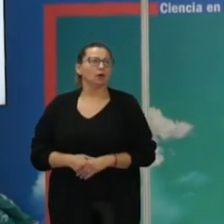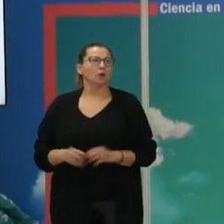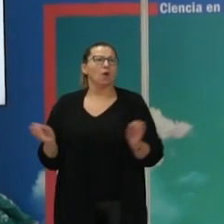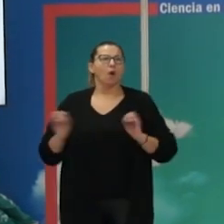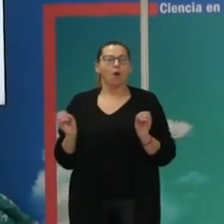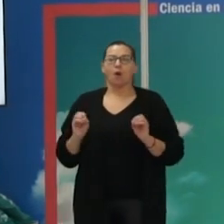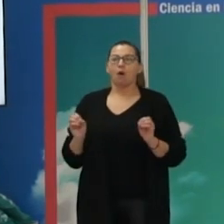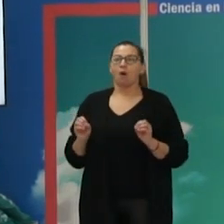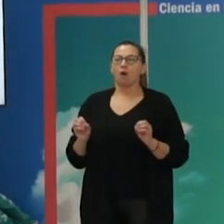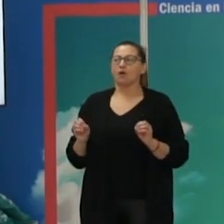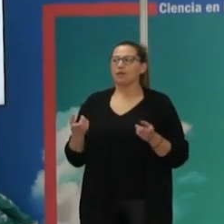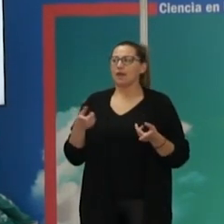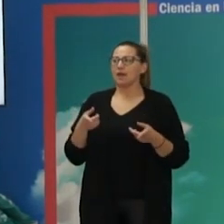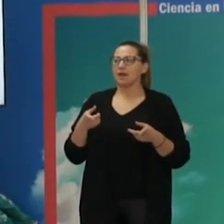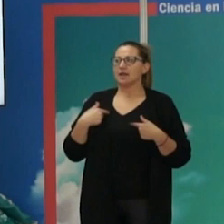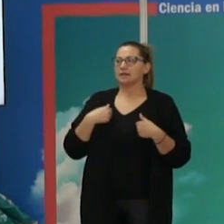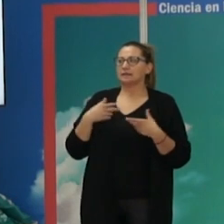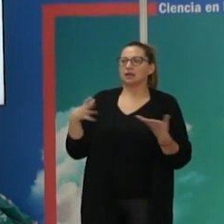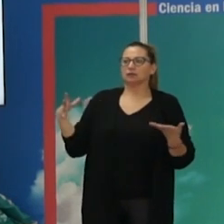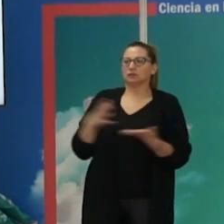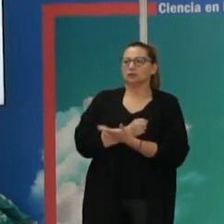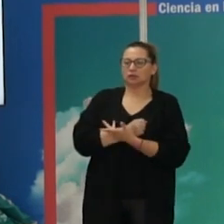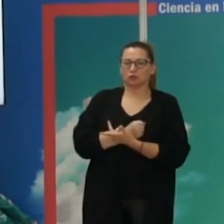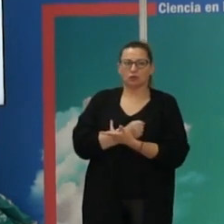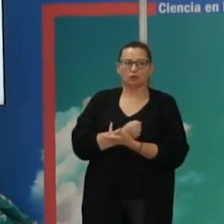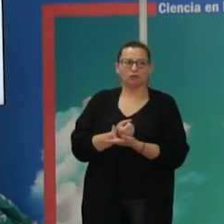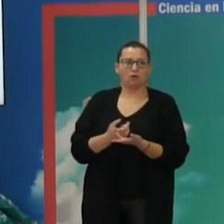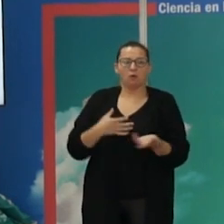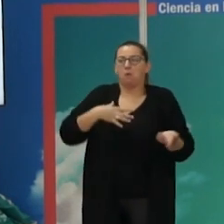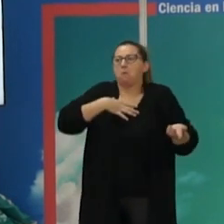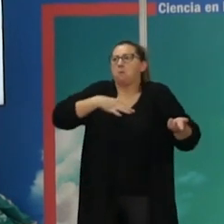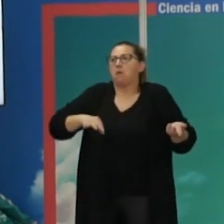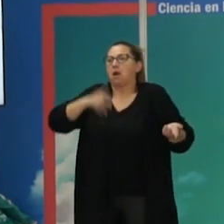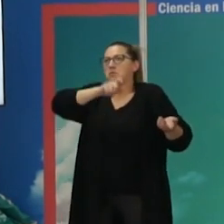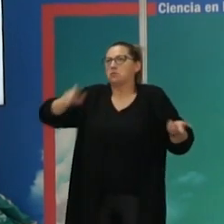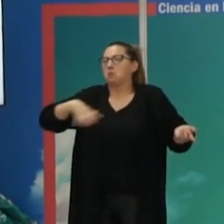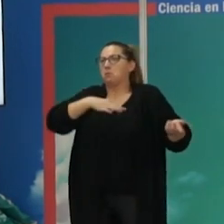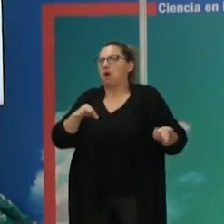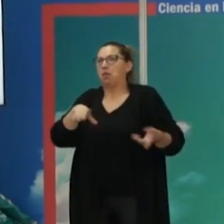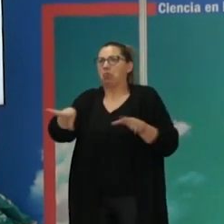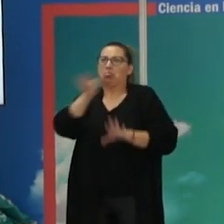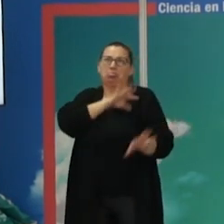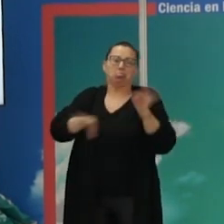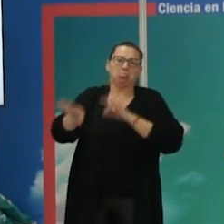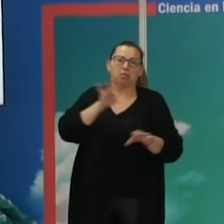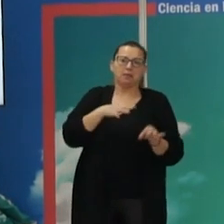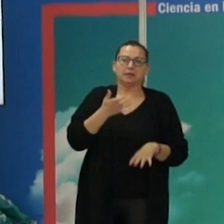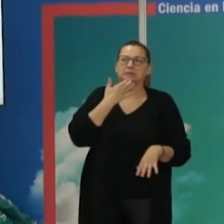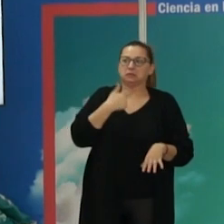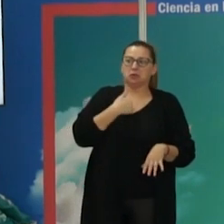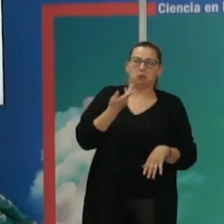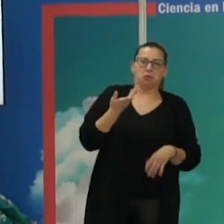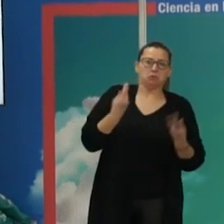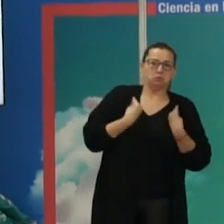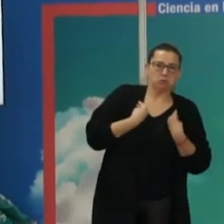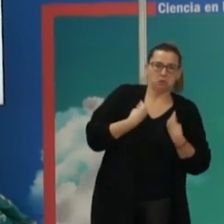de relativismo irrestricto, que si las personas pueden decidir bajo todas circunstancias si están vivas o muertas, bueno,